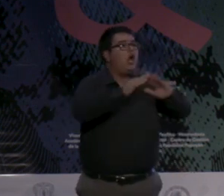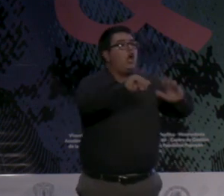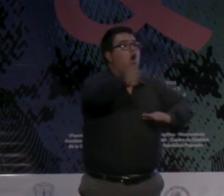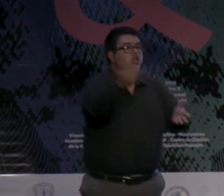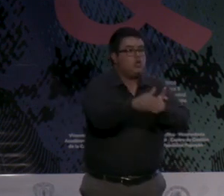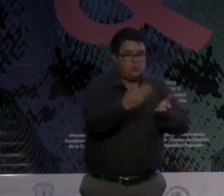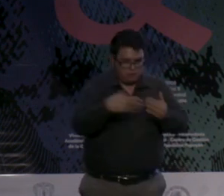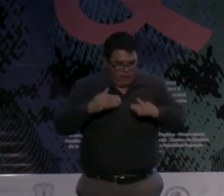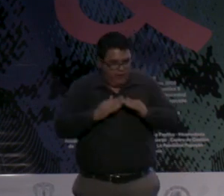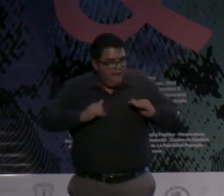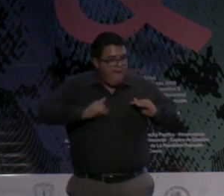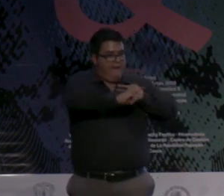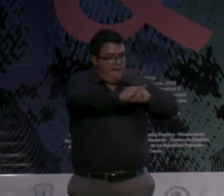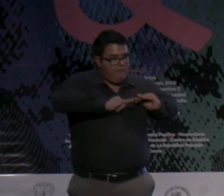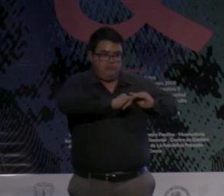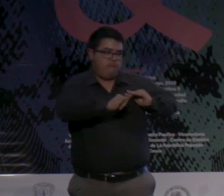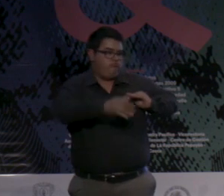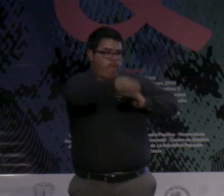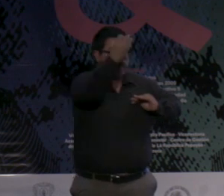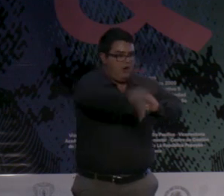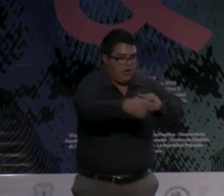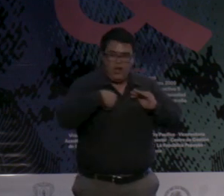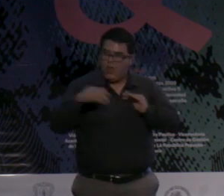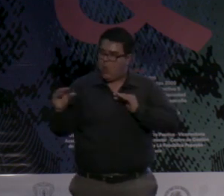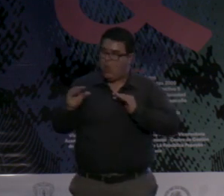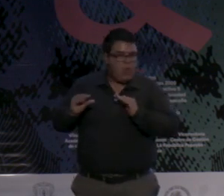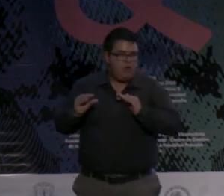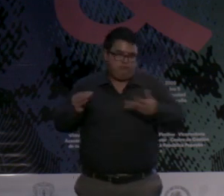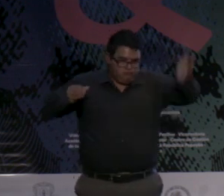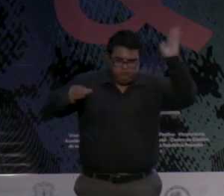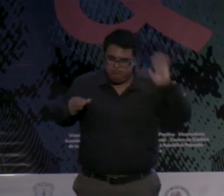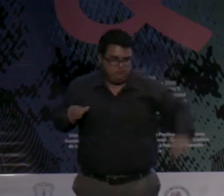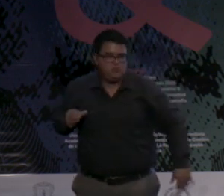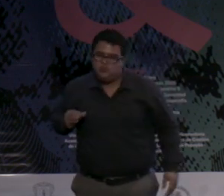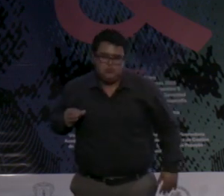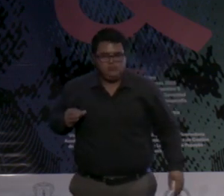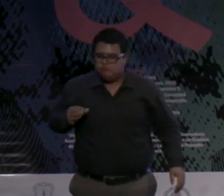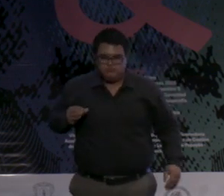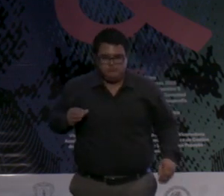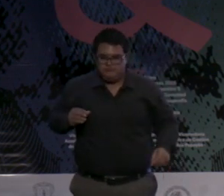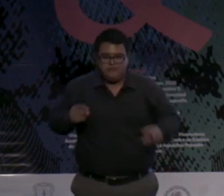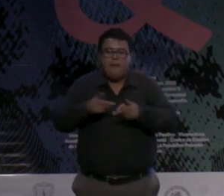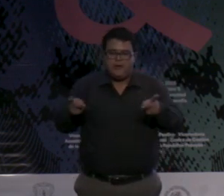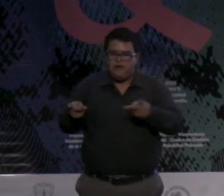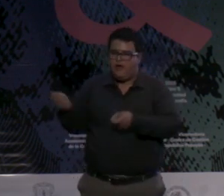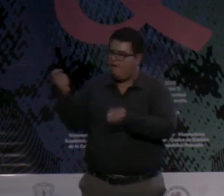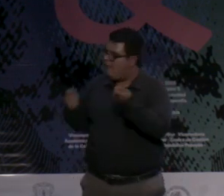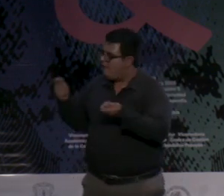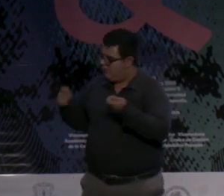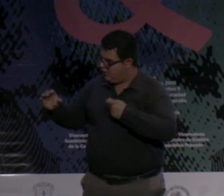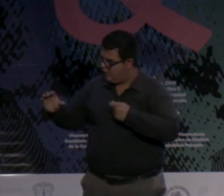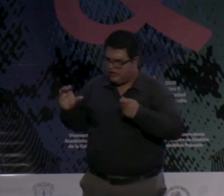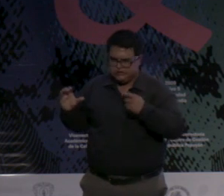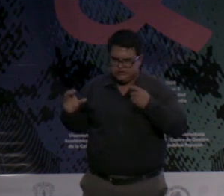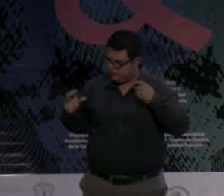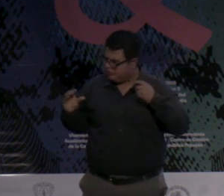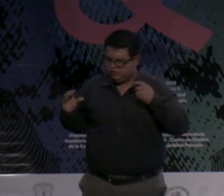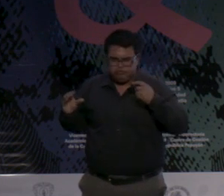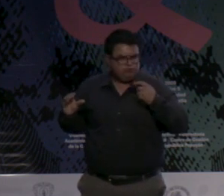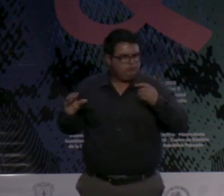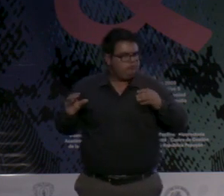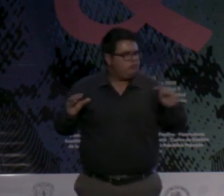habitantes. Esos antiguos habitantes se fueron yendo, pero uno de ellos, Osvaldo, dijo: no, a mí me parece que lo que me están pagando no es lo que vale mi casa, sobre